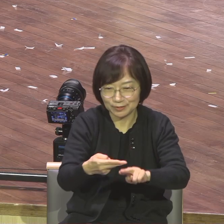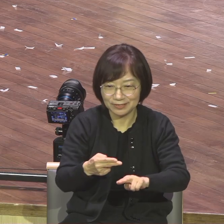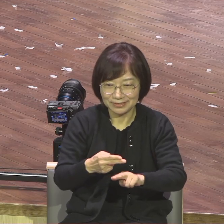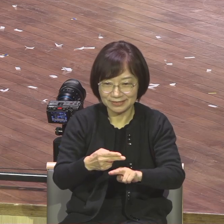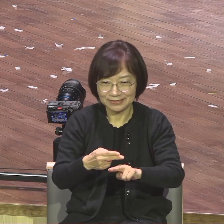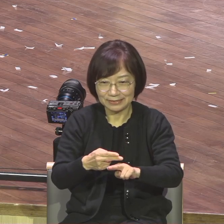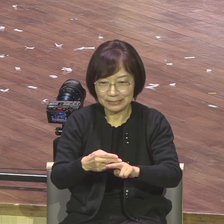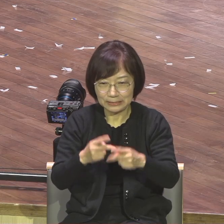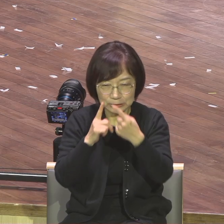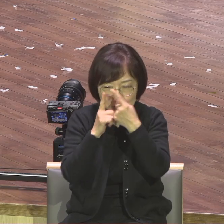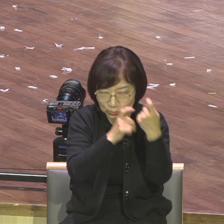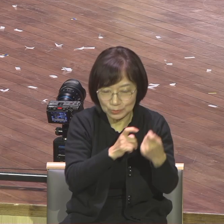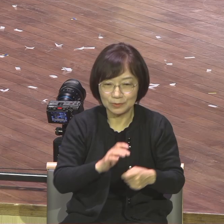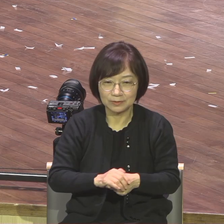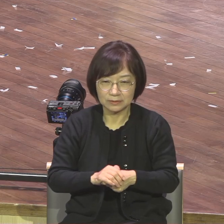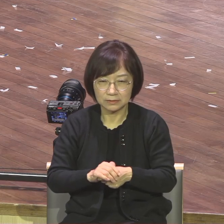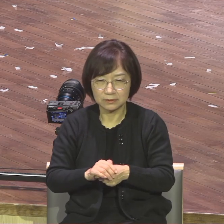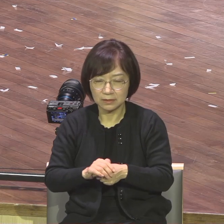이제는 우리들이